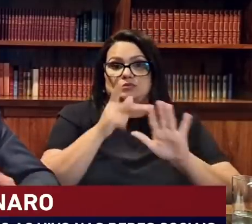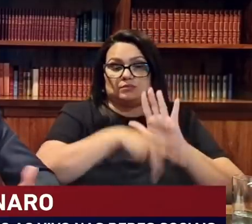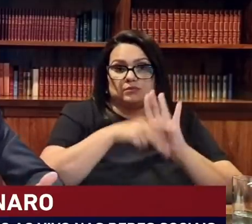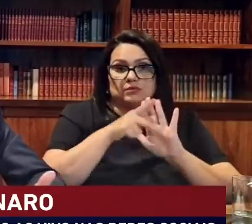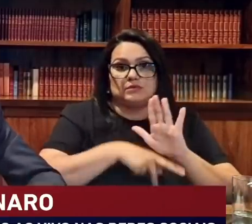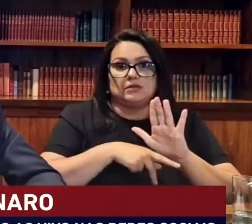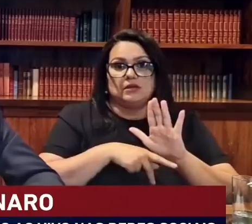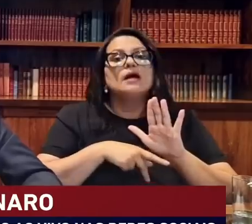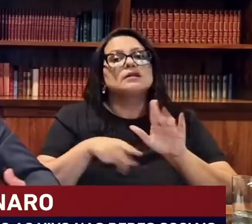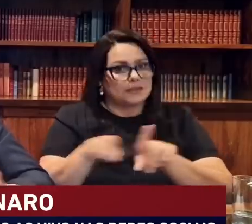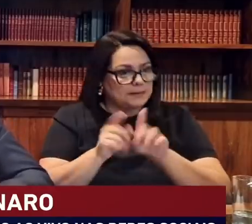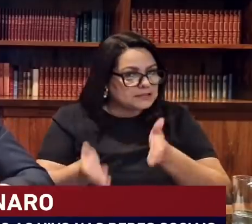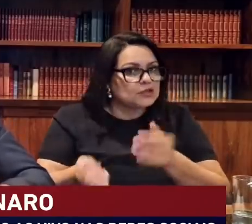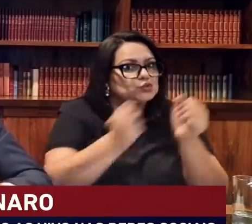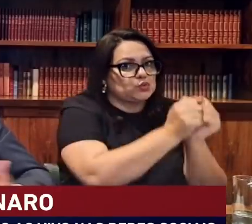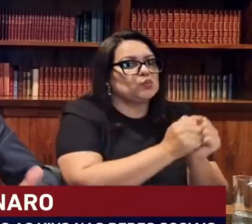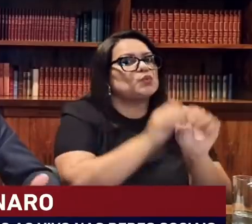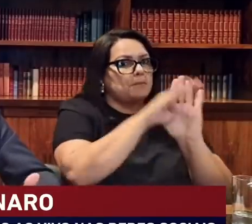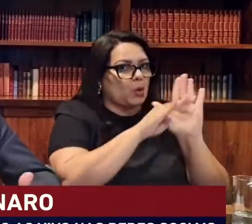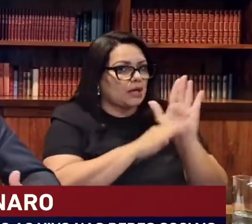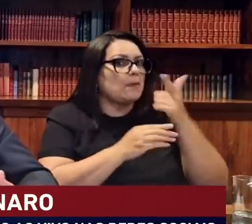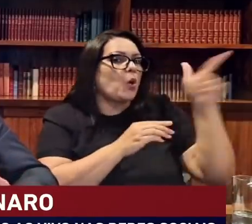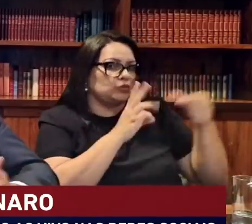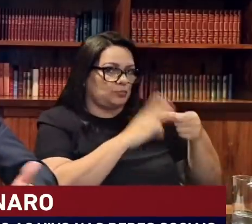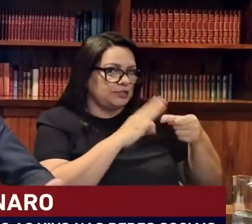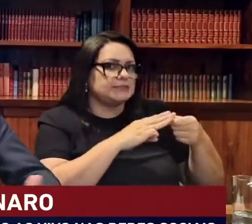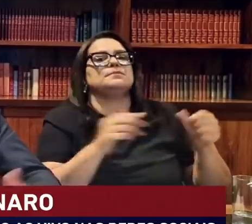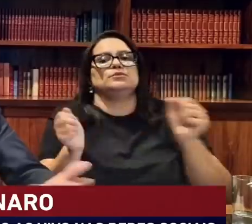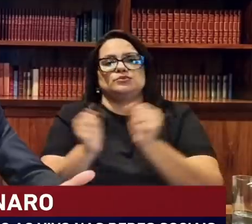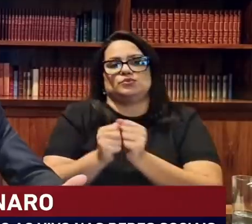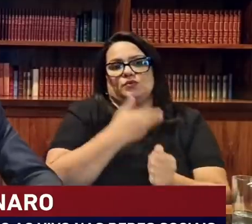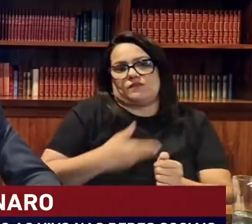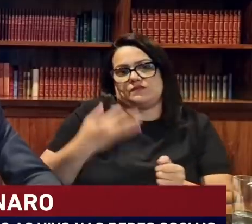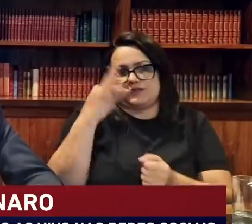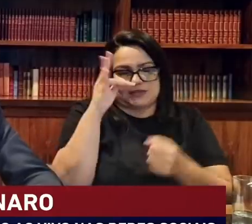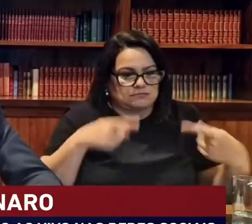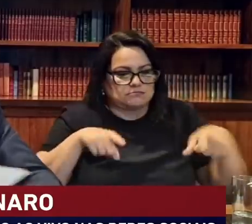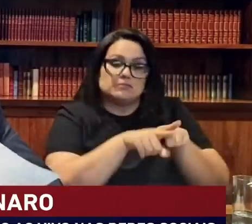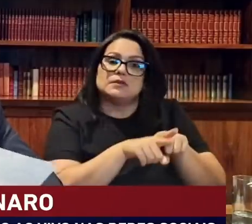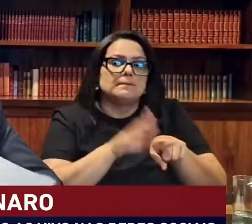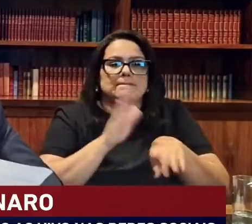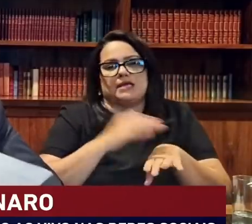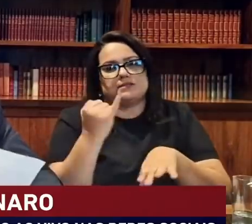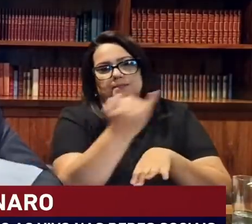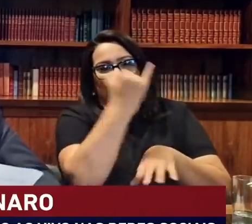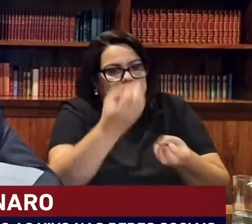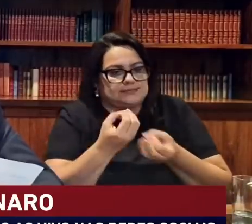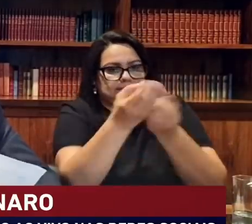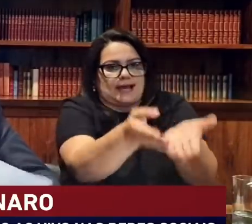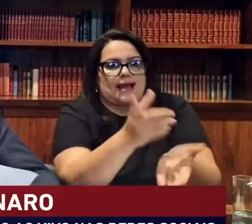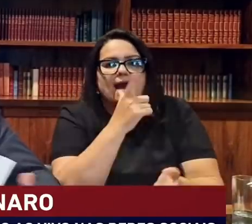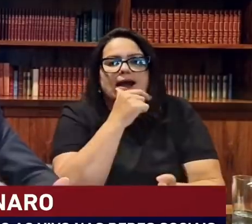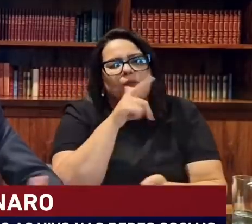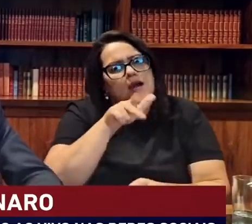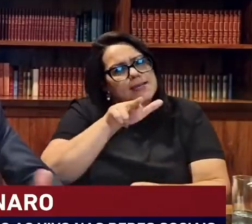paralelo, porque não dá conta. E mais do que tudo, né? A água para os nossos irmãos do Nordeste.